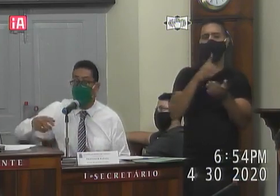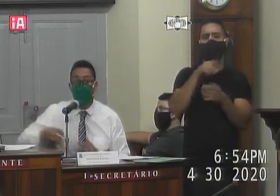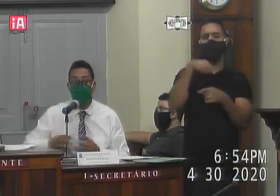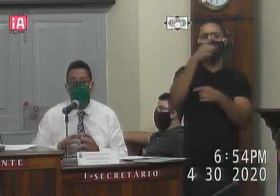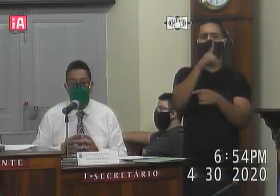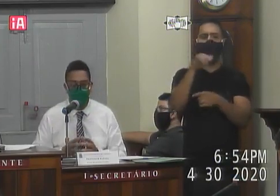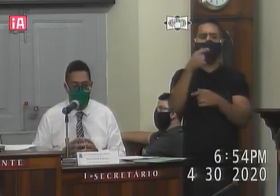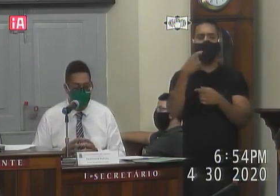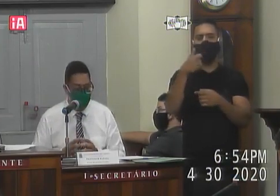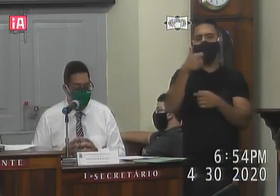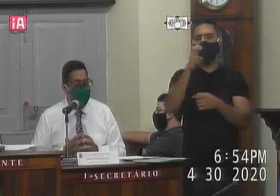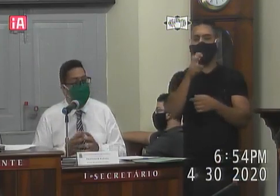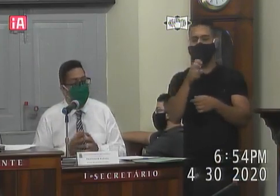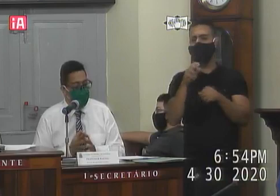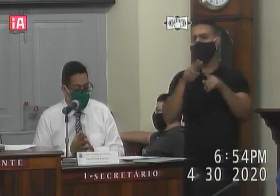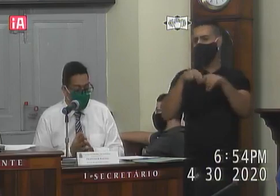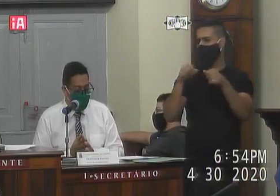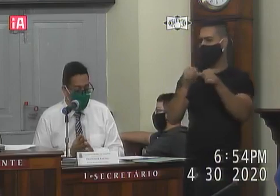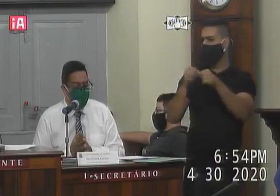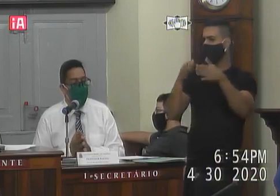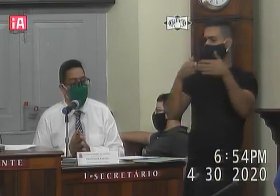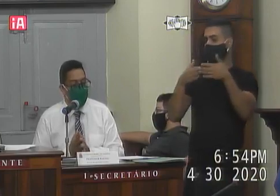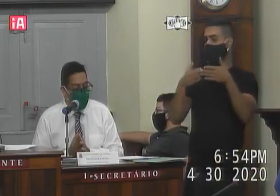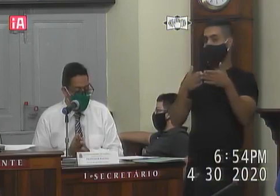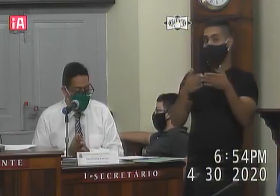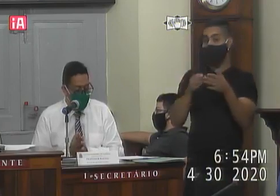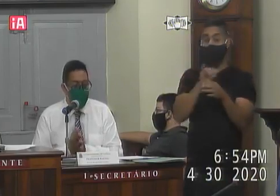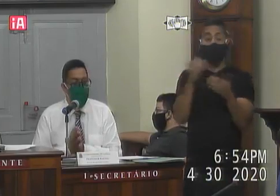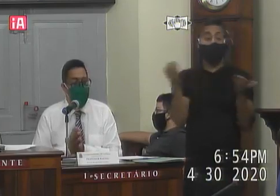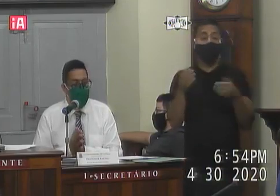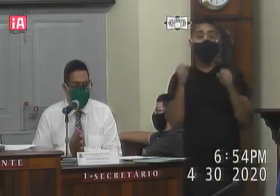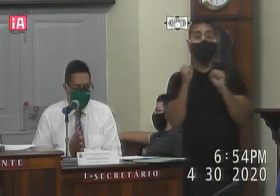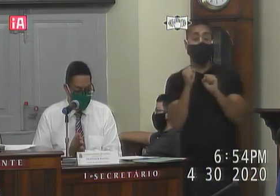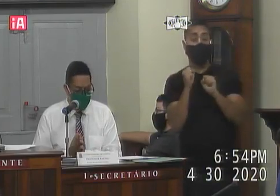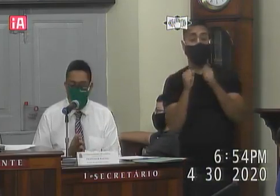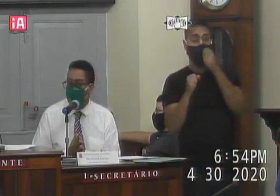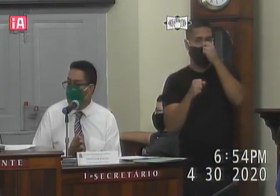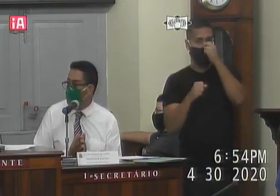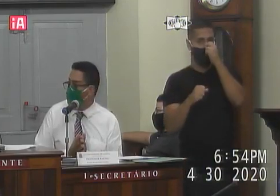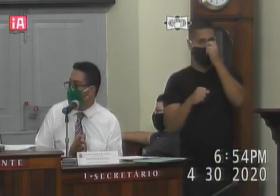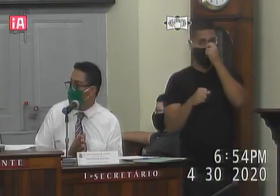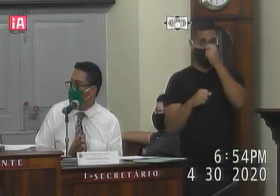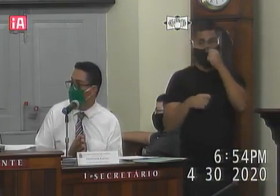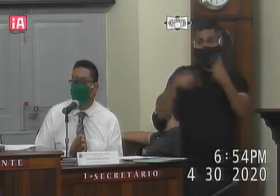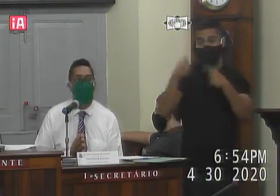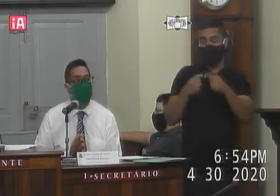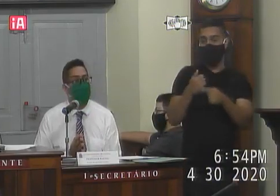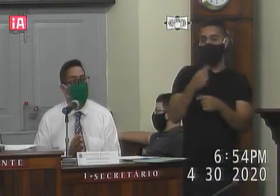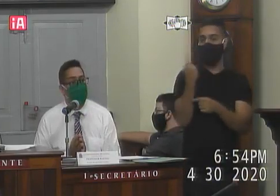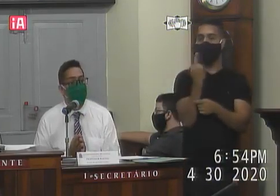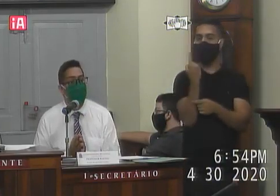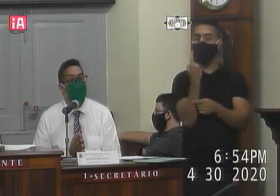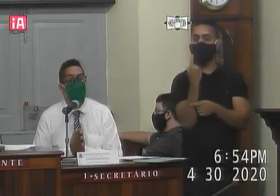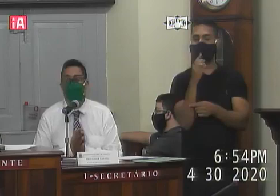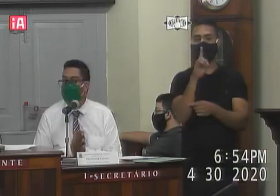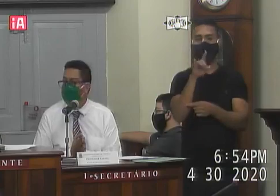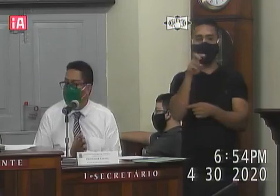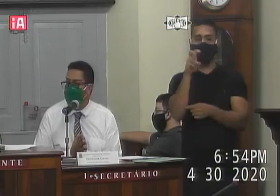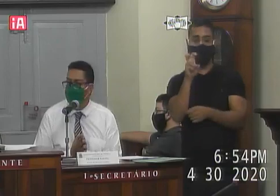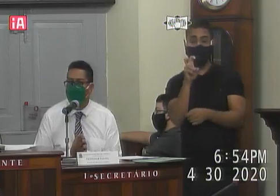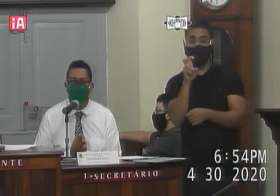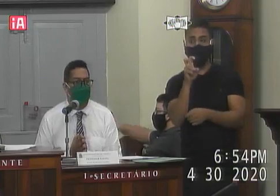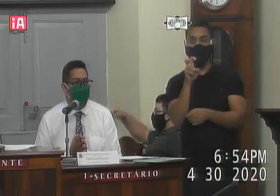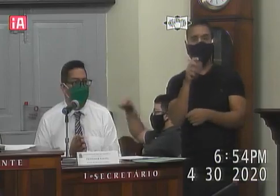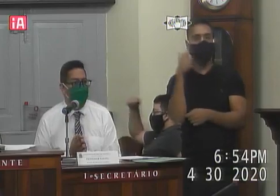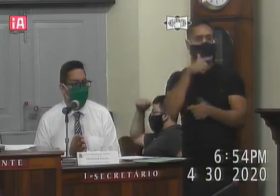12. Então, eu quero fazer um apelo, se nós poderíamos colocar em discussão única no dia 5 de maio, para